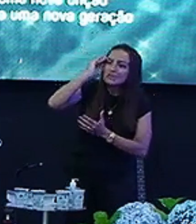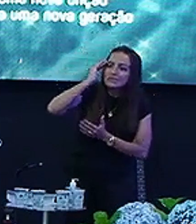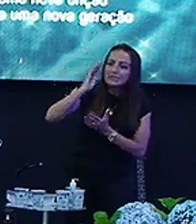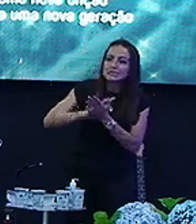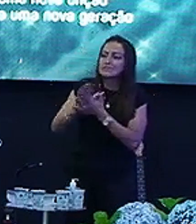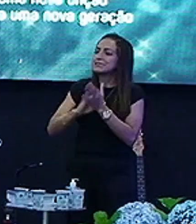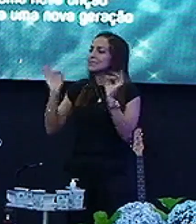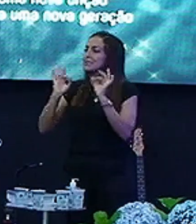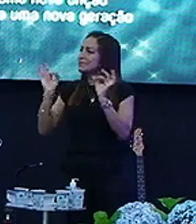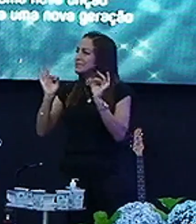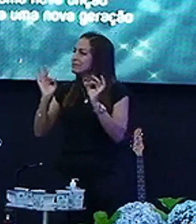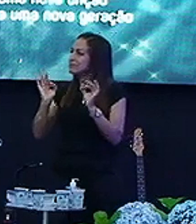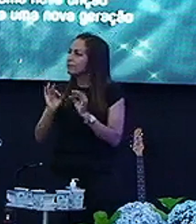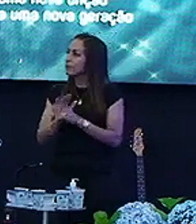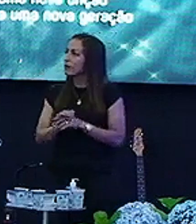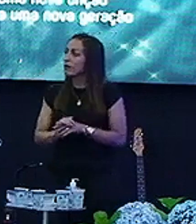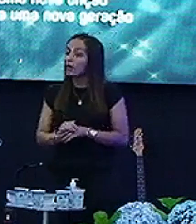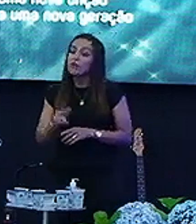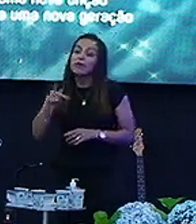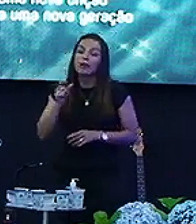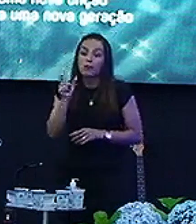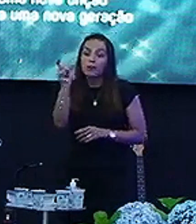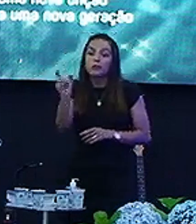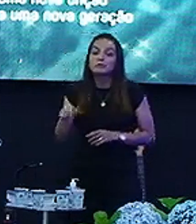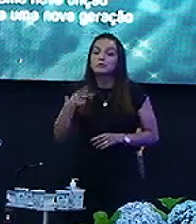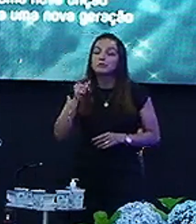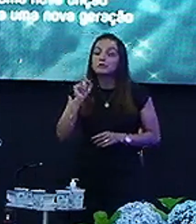Uma vez o corte falou isso pra mim Euripe Deixa eu falar uma coisa pra você